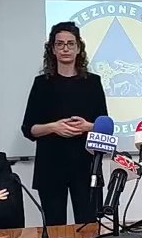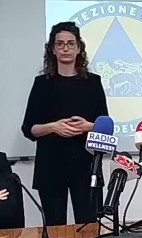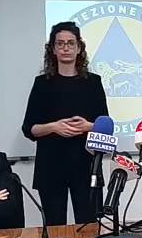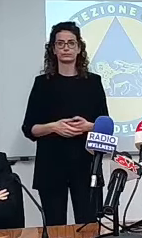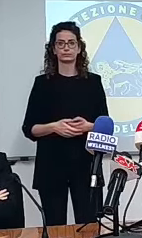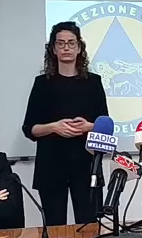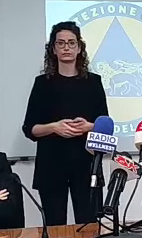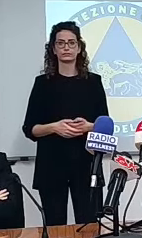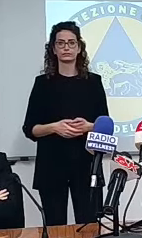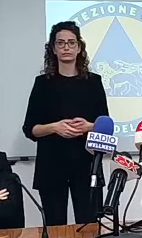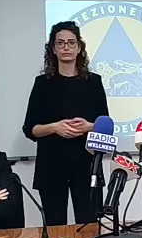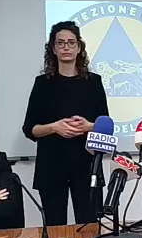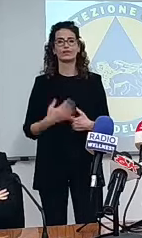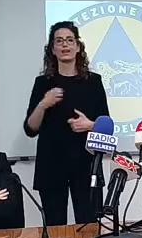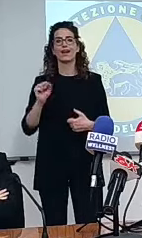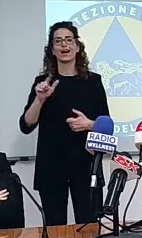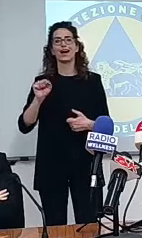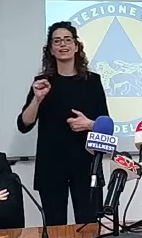L'ANSA del Veneto.